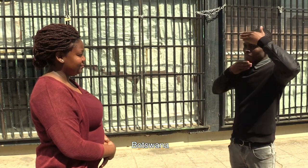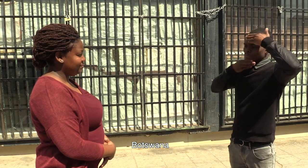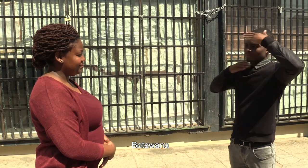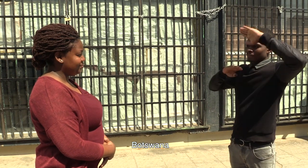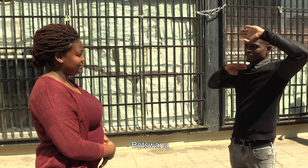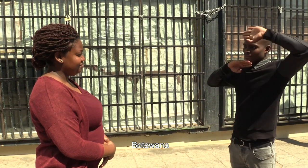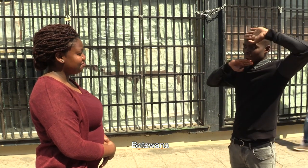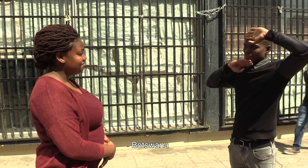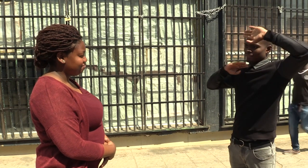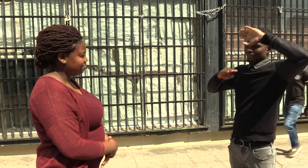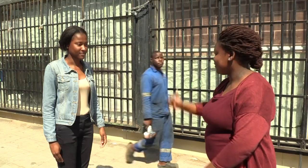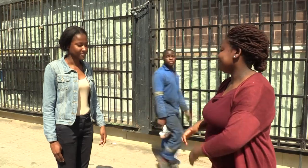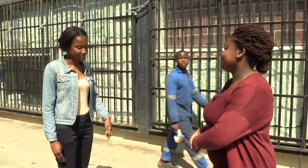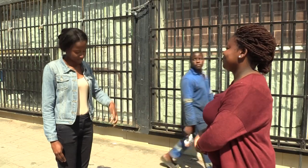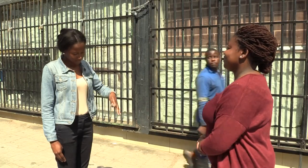Botsuana